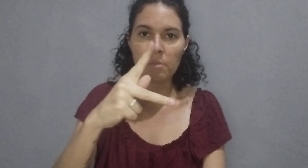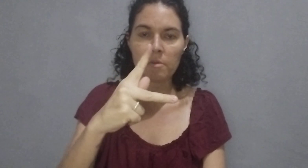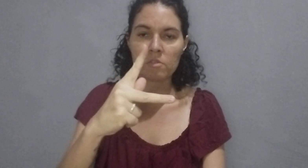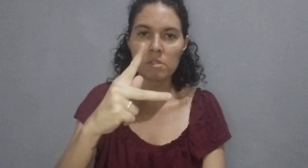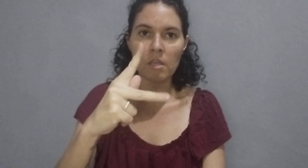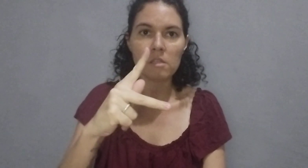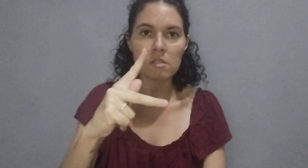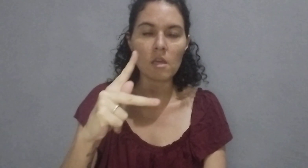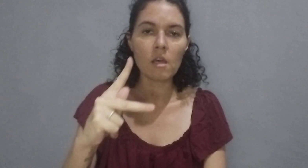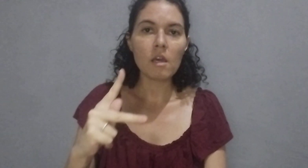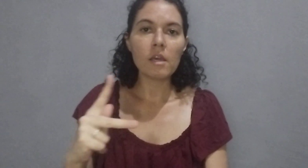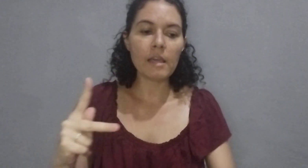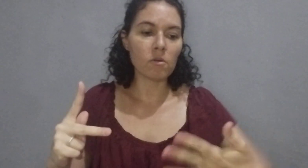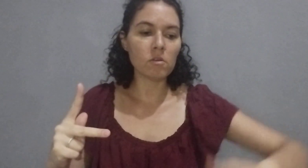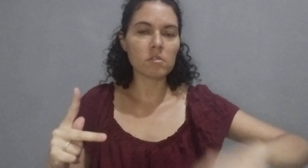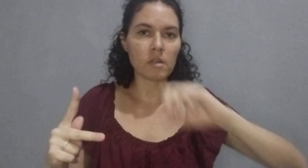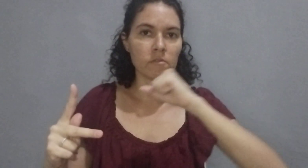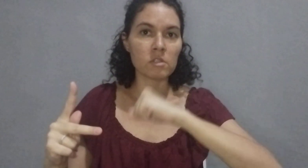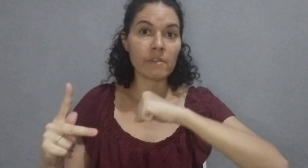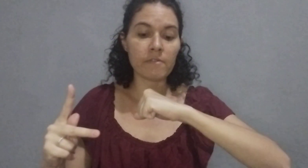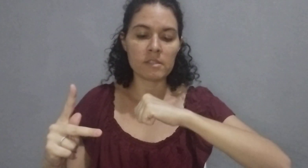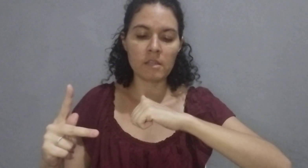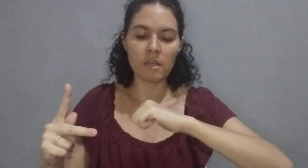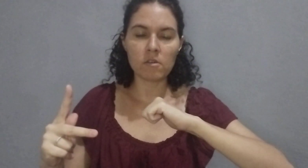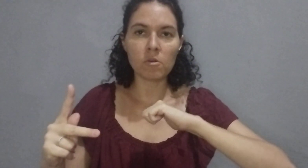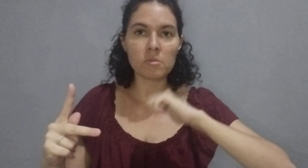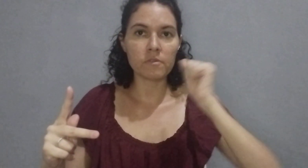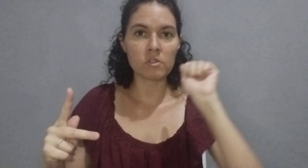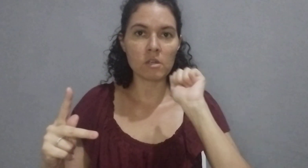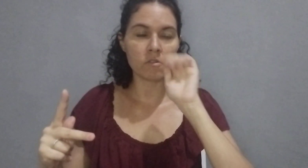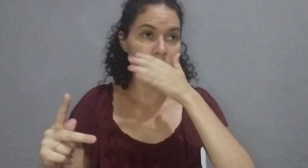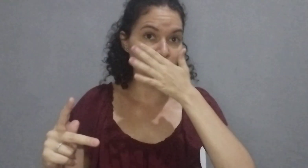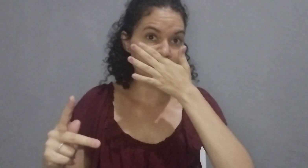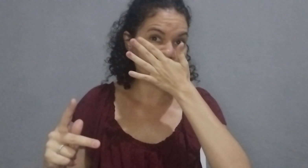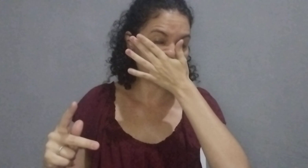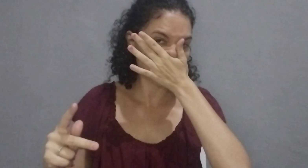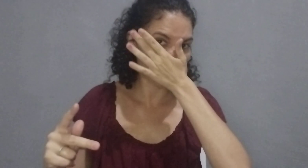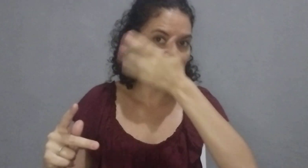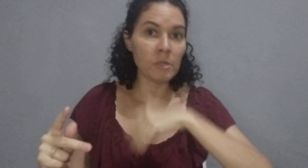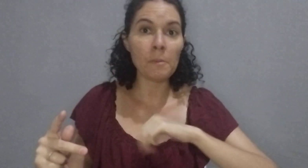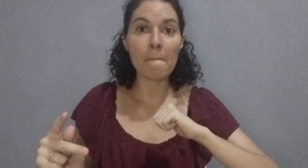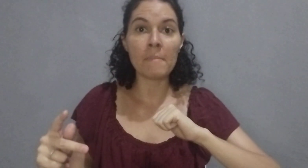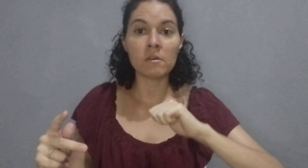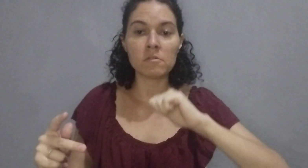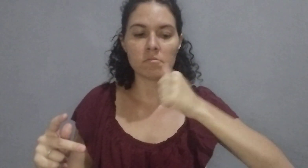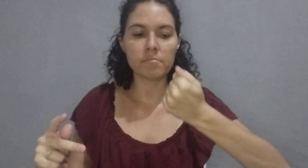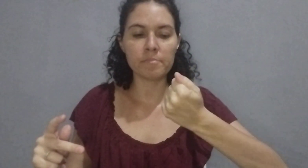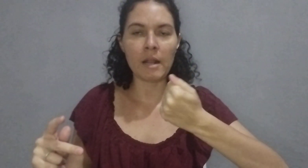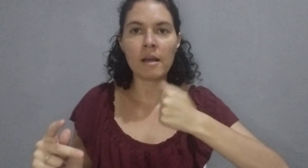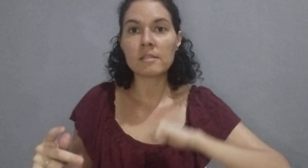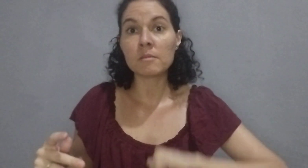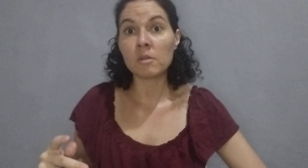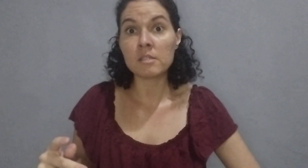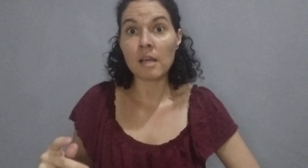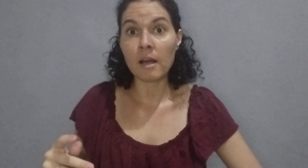pra vocês. E a outra, você vai fazer como se fosse a configuração de mão para simbolizar